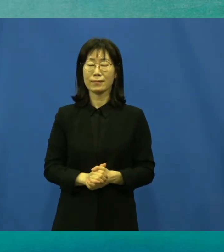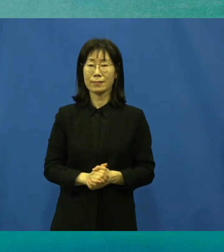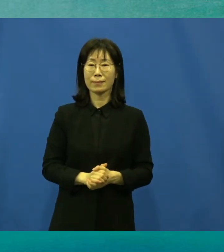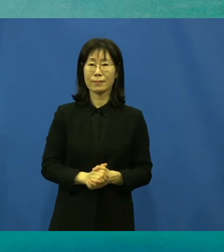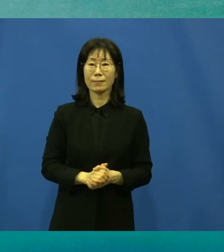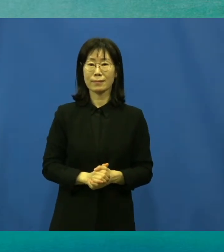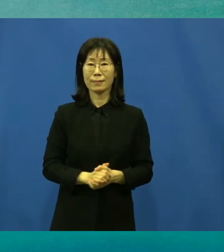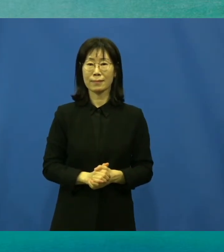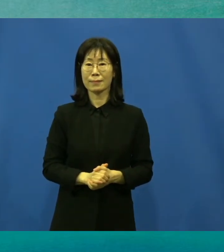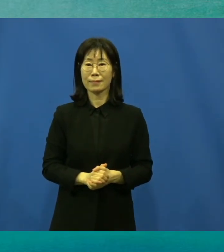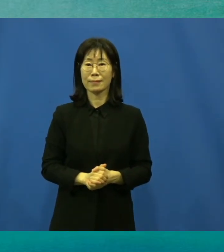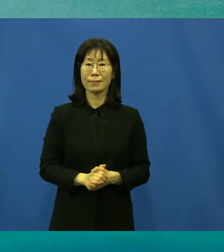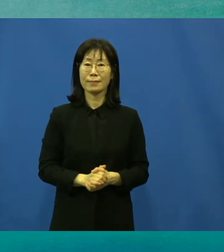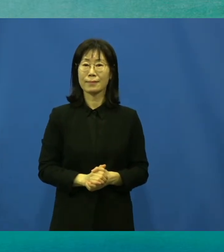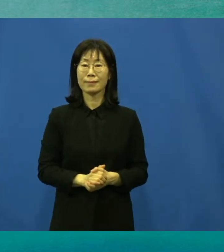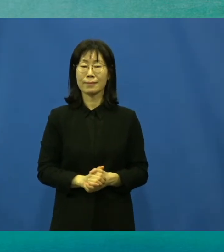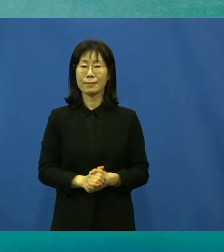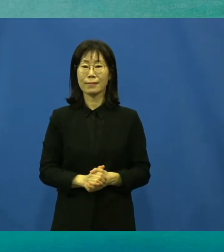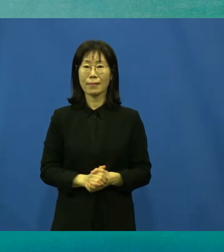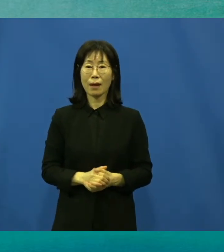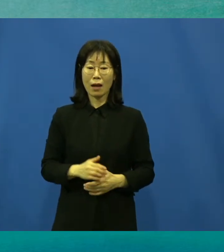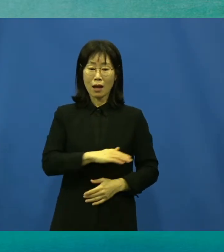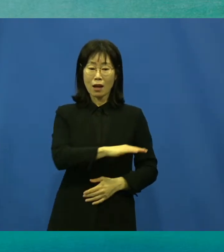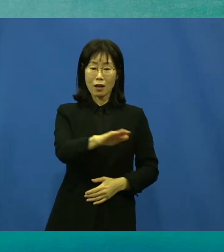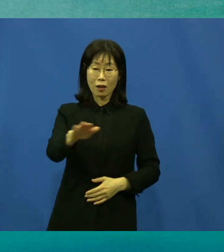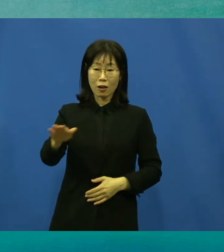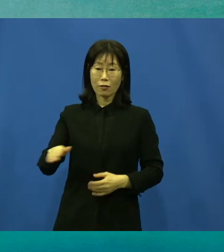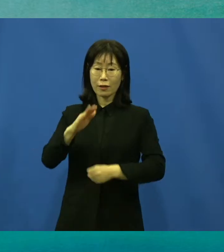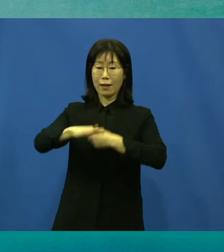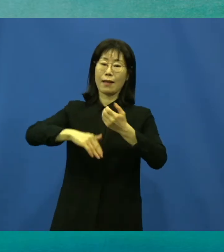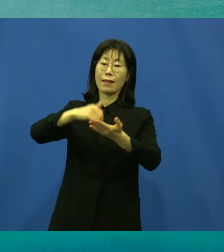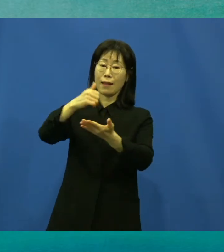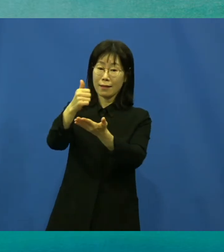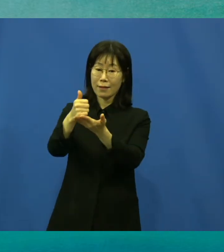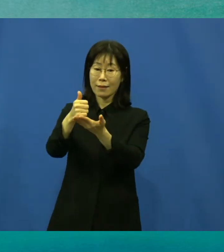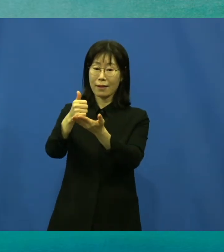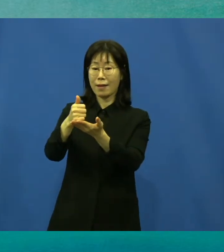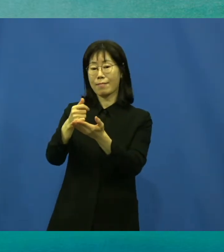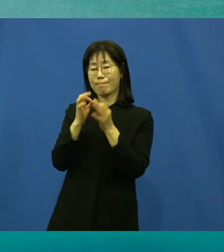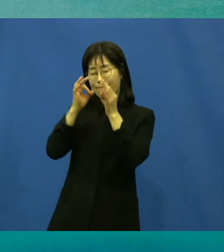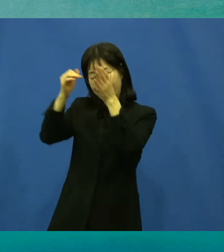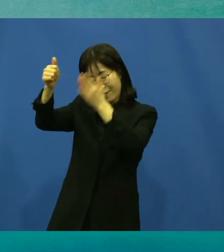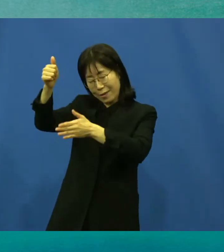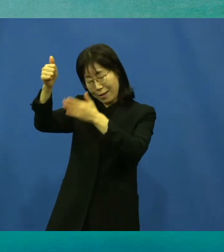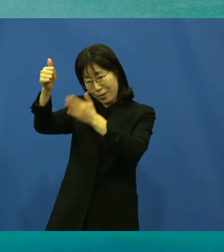듣지 않는다면 무슨 기도할 맛이 나겠습니까? 의욕이 생기겠습니까?